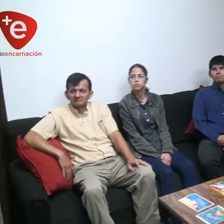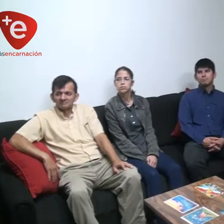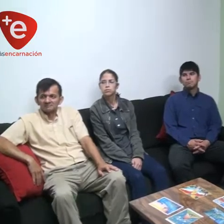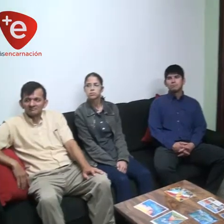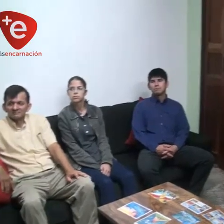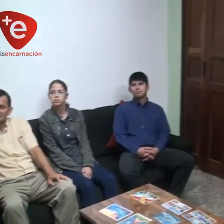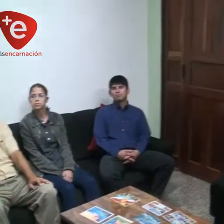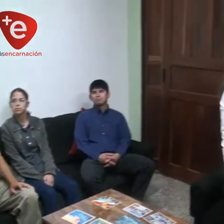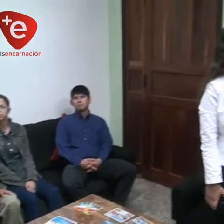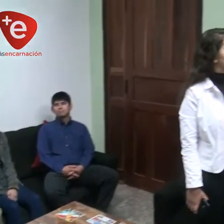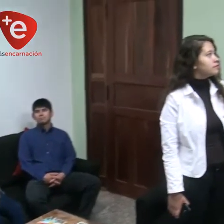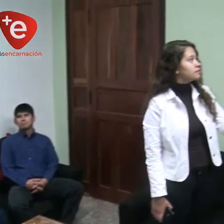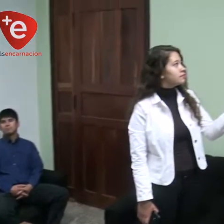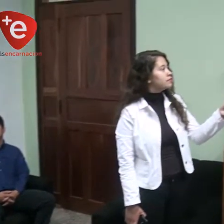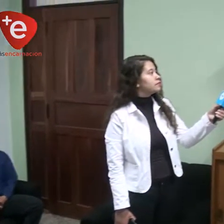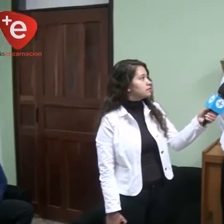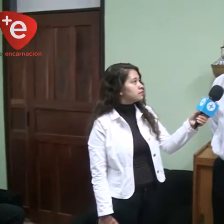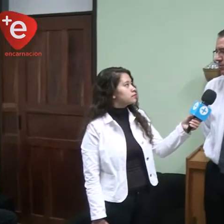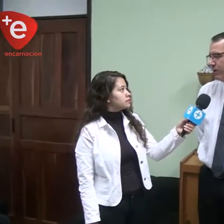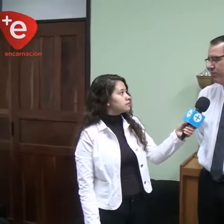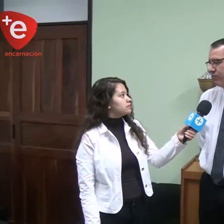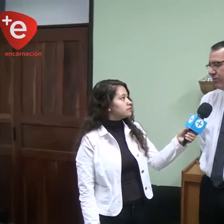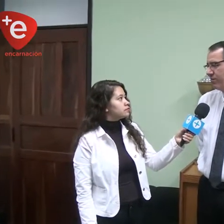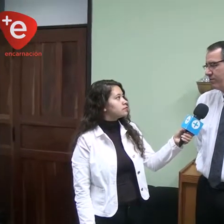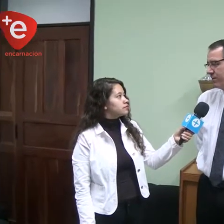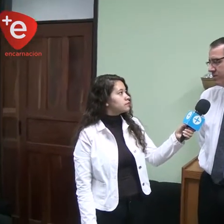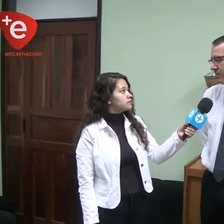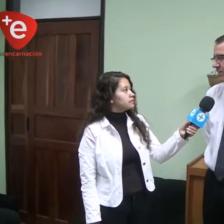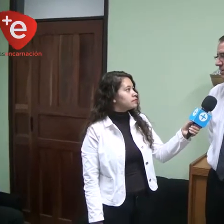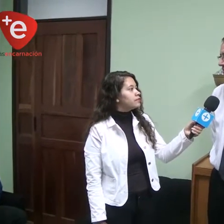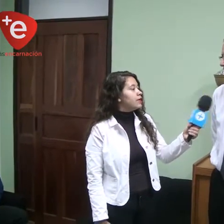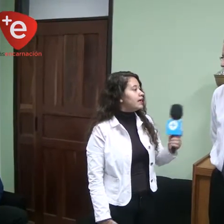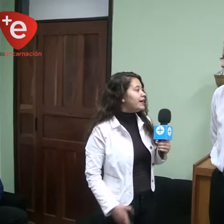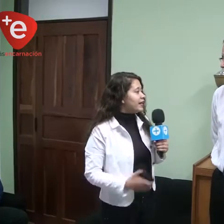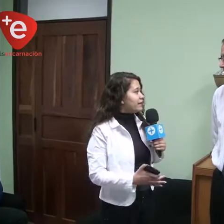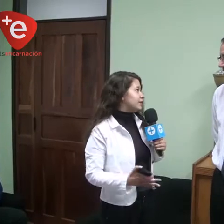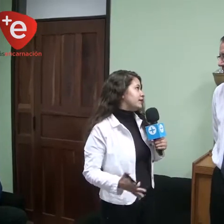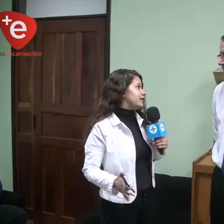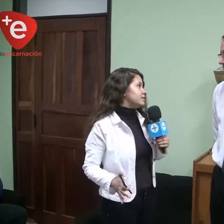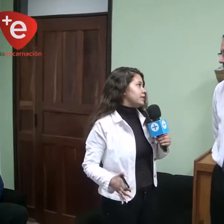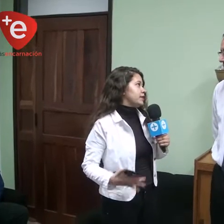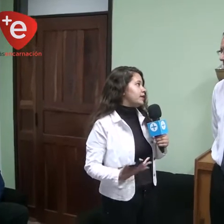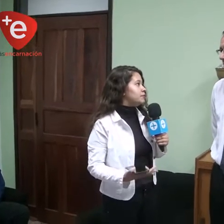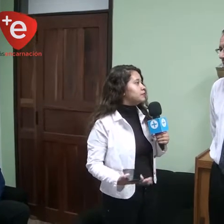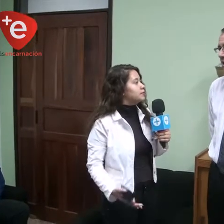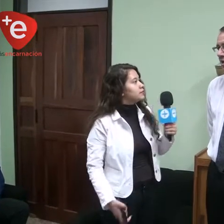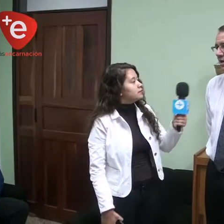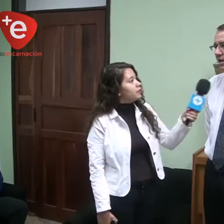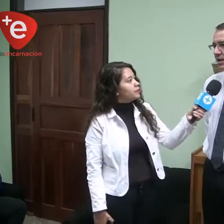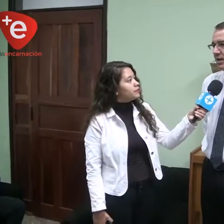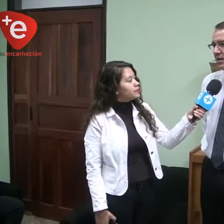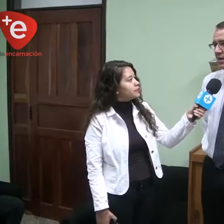Ellos son imprescindibles en este momento para la función de la Facultad de Medicina. ¿En qué áreas van a estar desempeñadas las